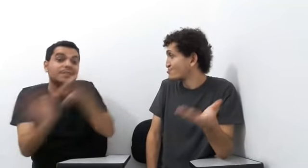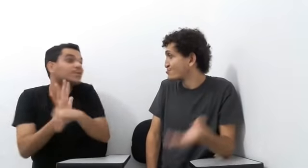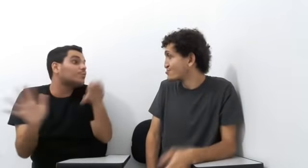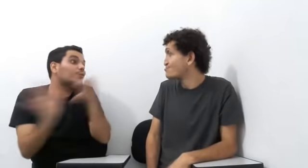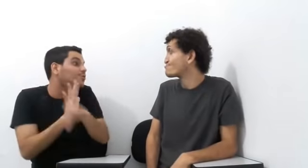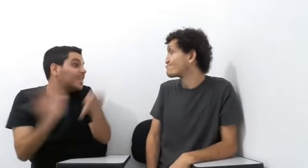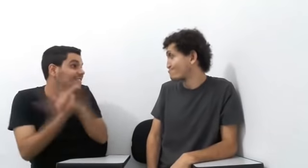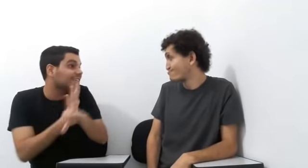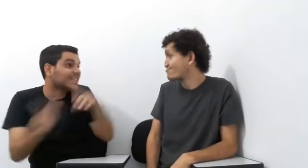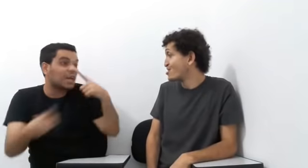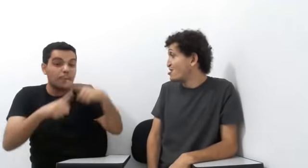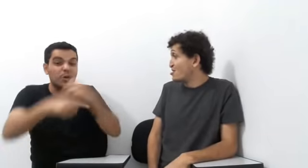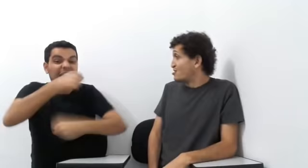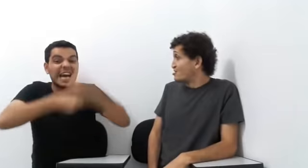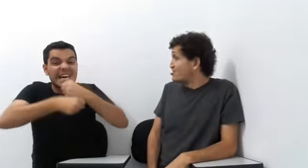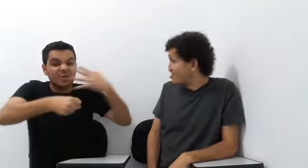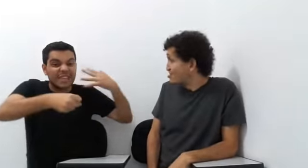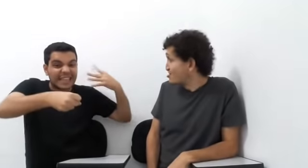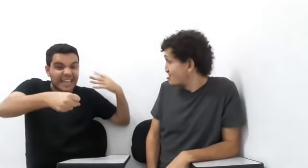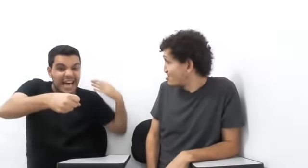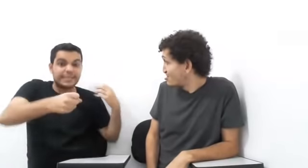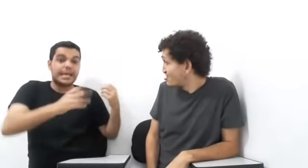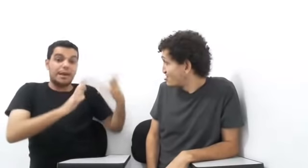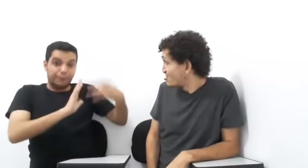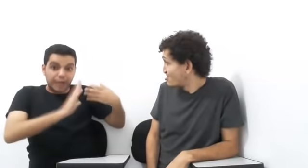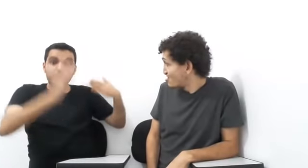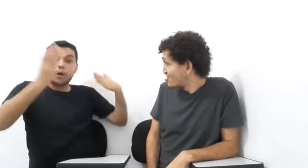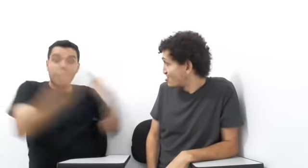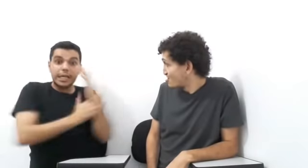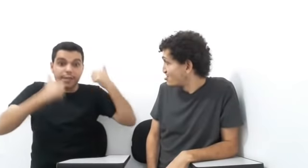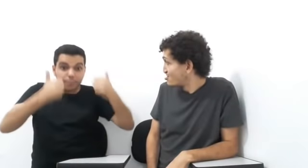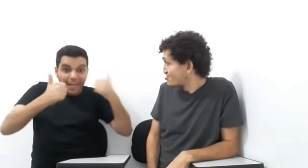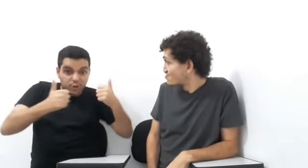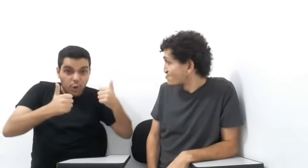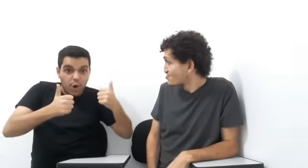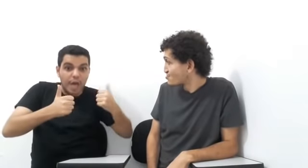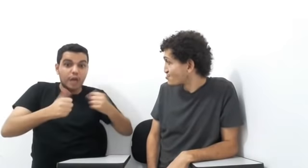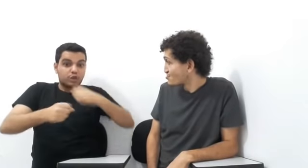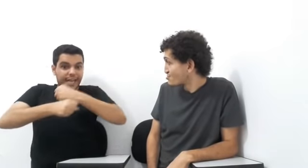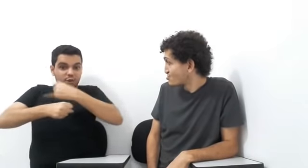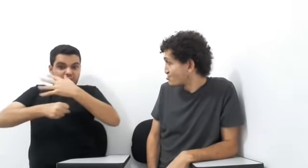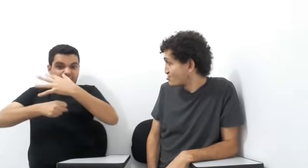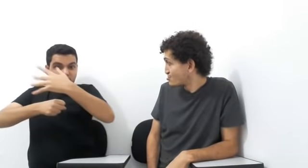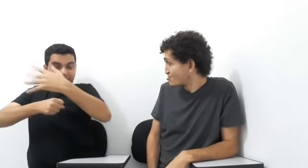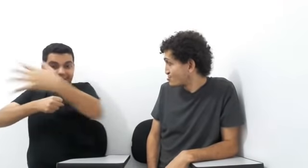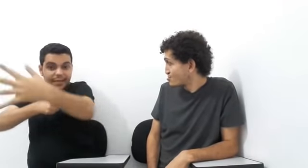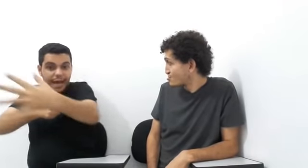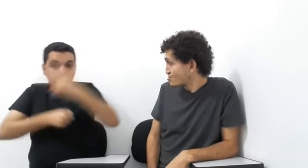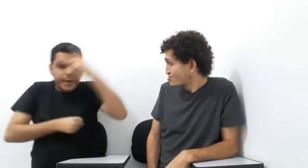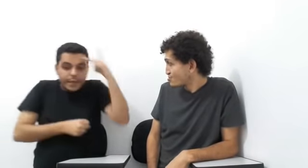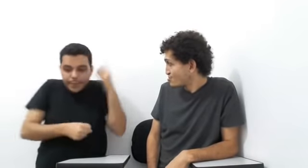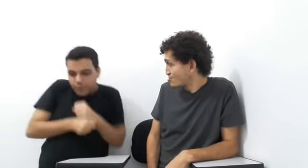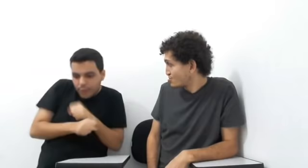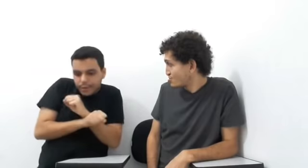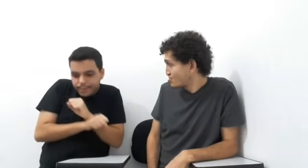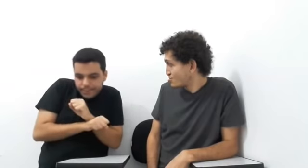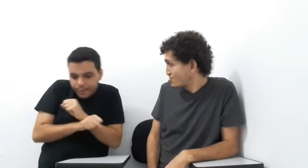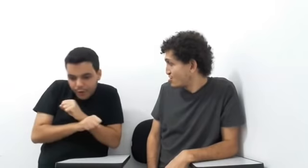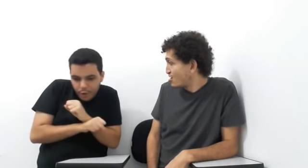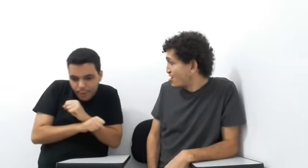com português sinalizado, porque anos atrás fez o Prolibras, passou, só que aí os anos passaram e a pessoa ficou